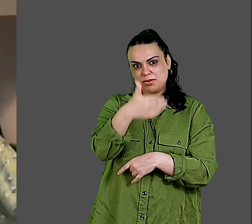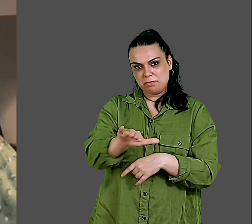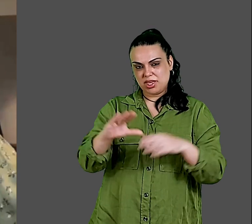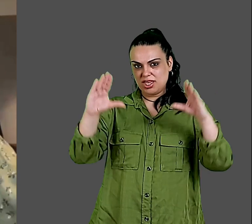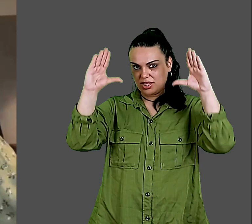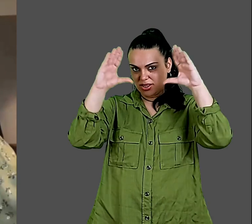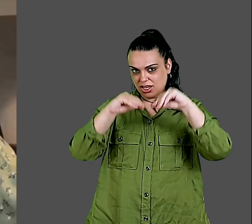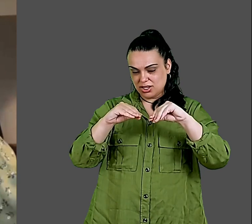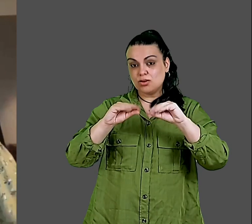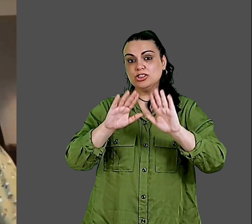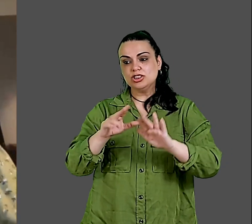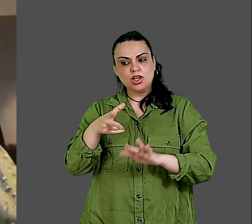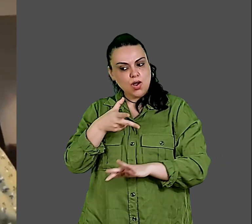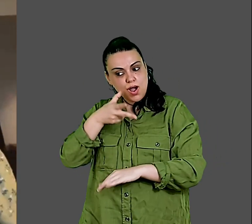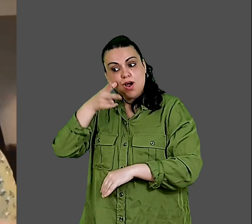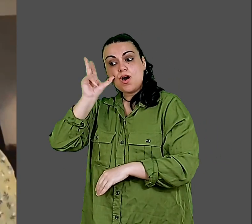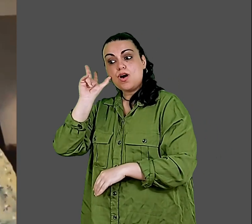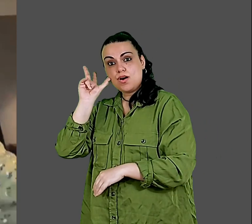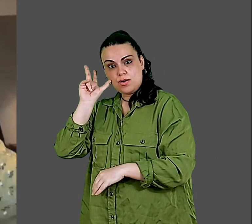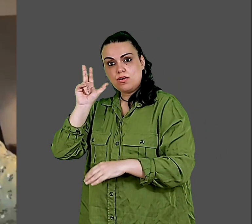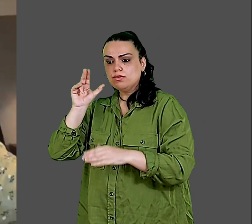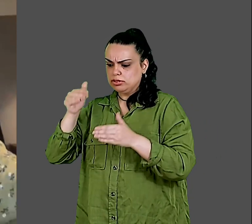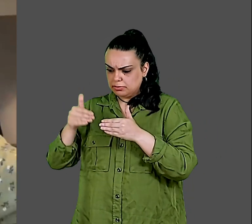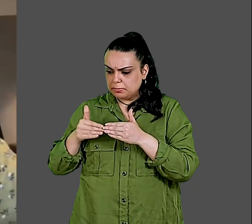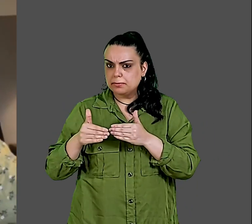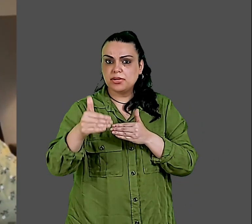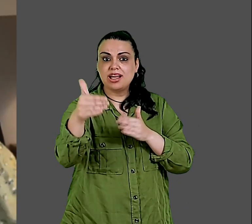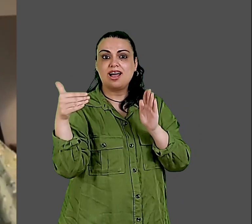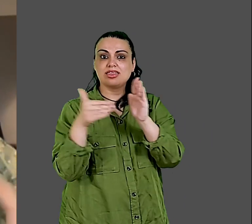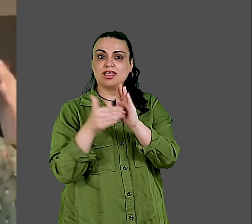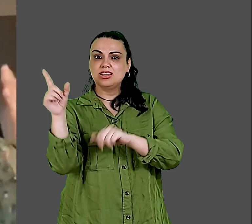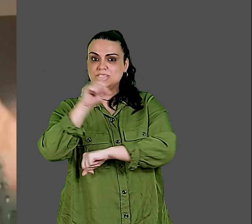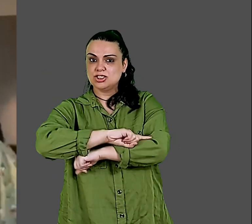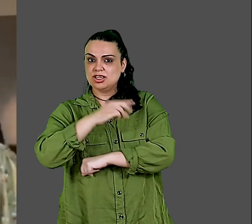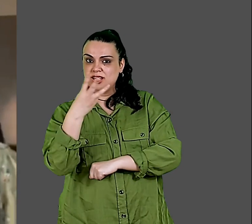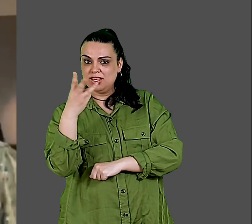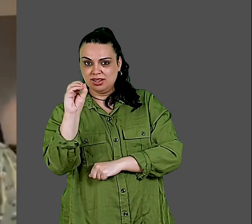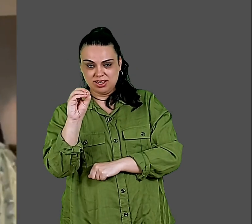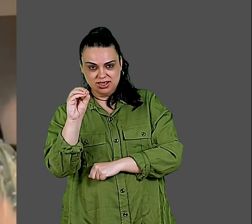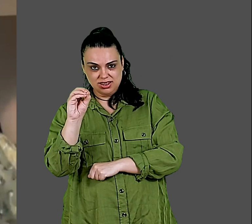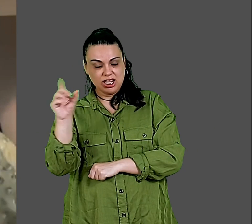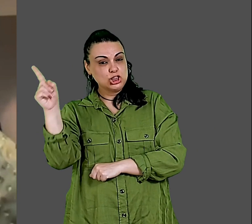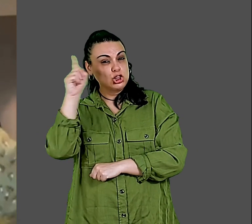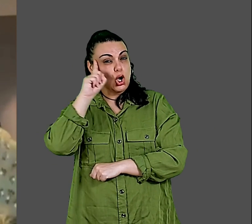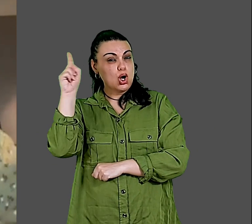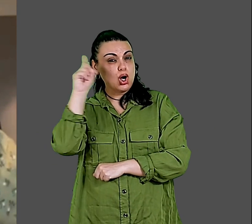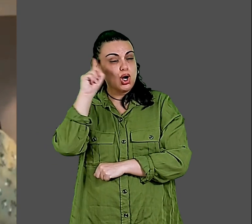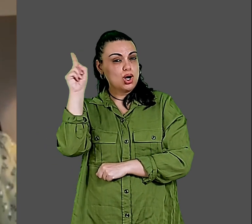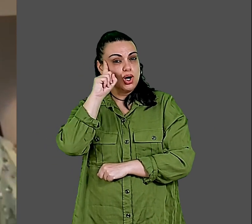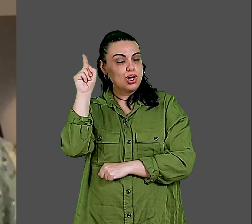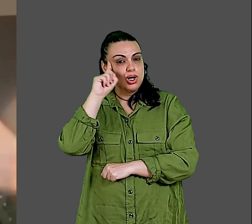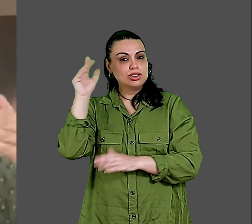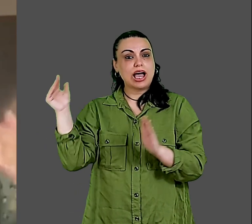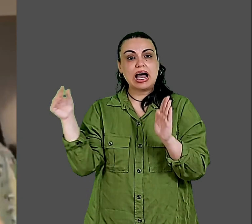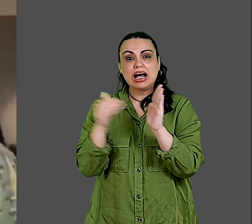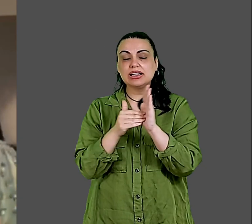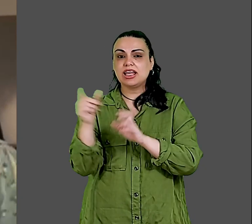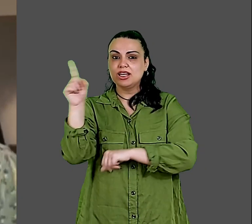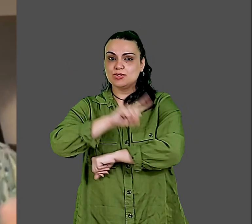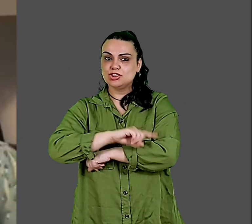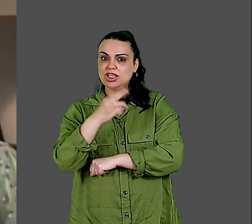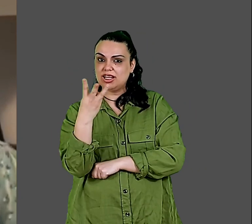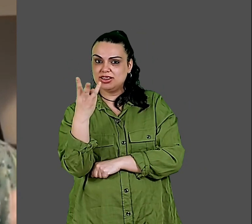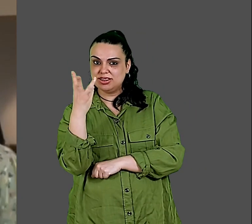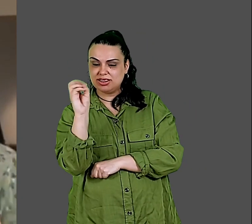para agora para frente, né? De anteontem, perdão, até o dia 30, todos os dias até o dia 30, às